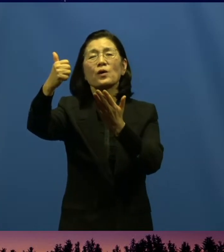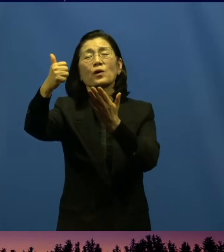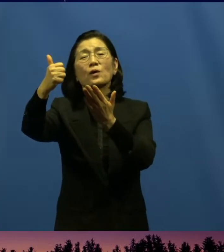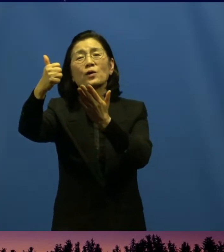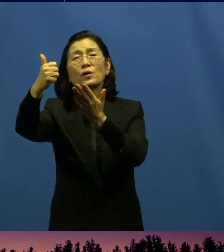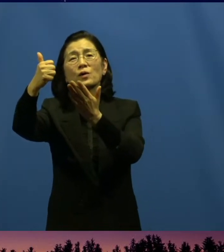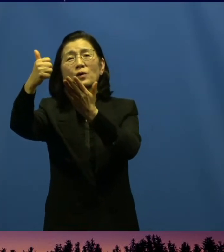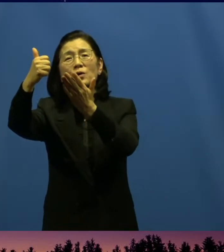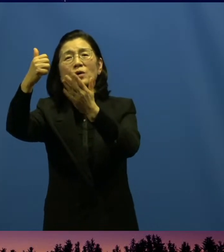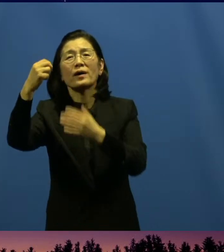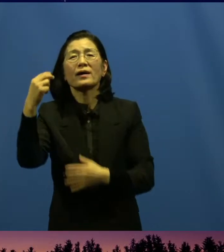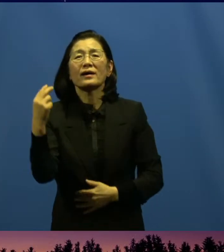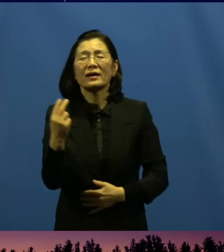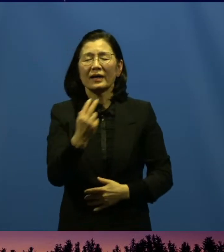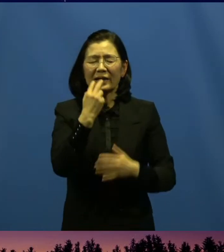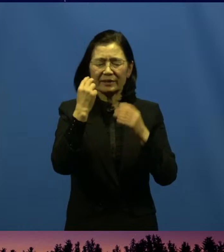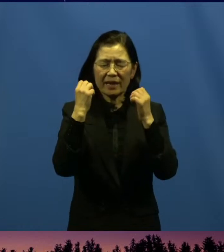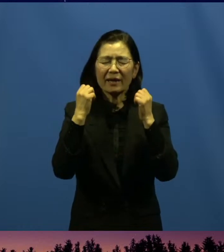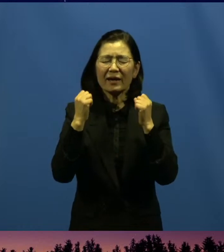드리고